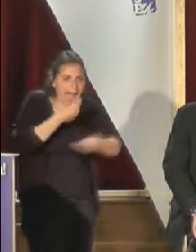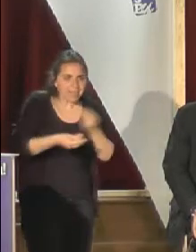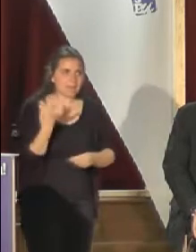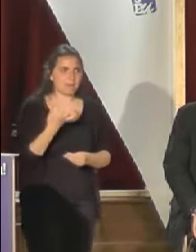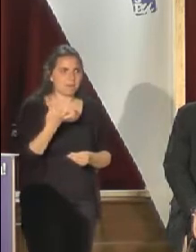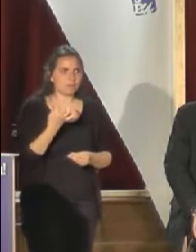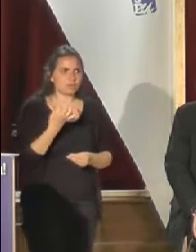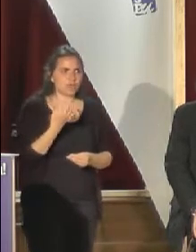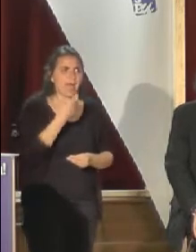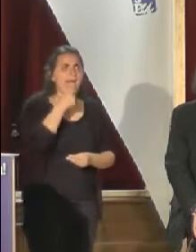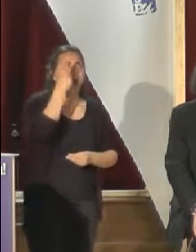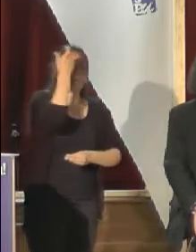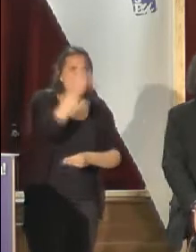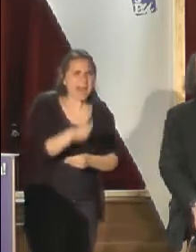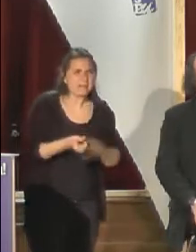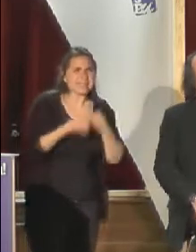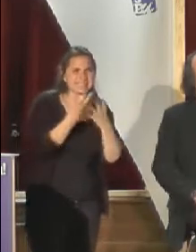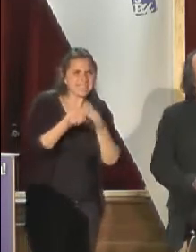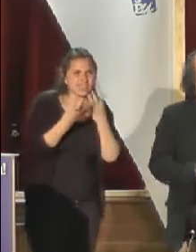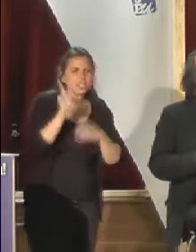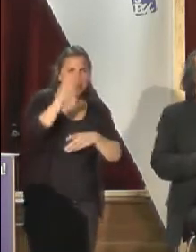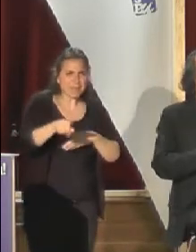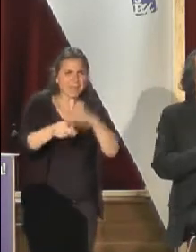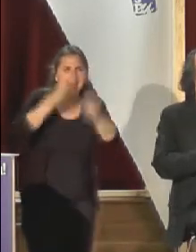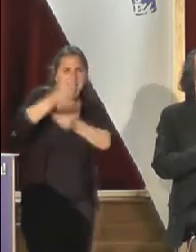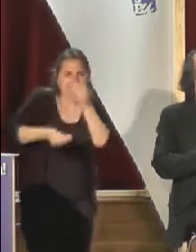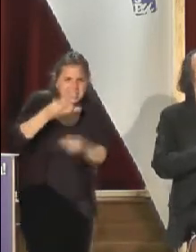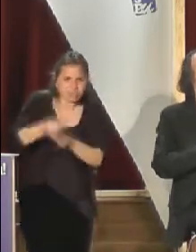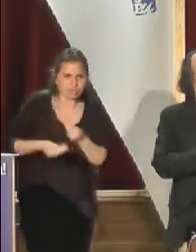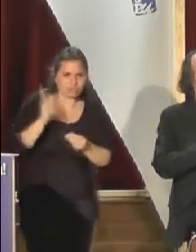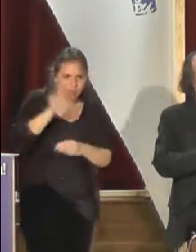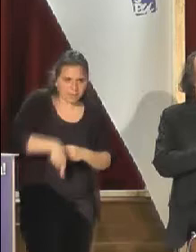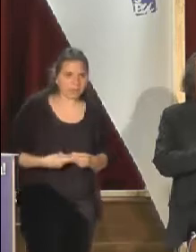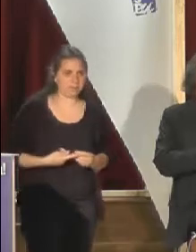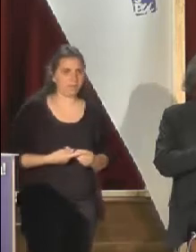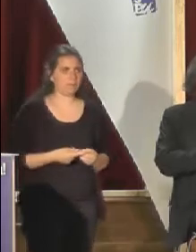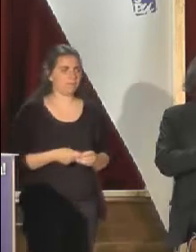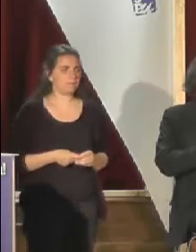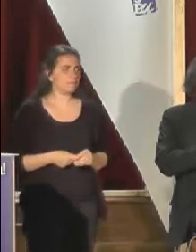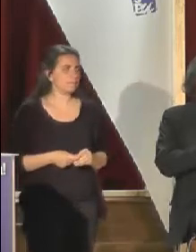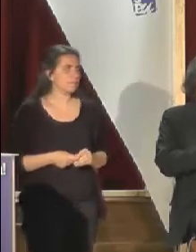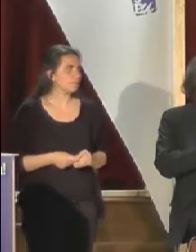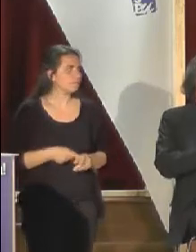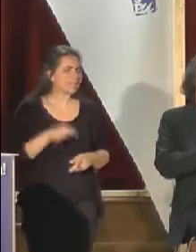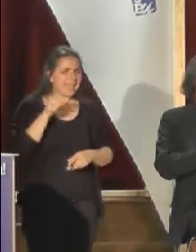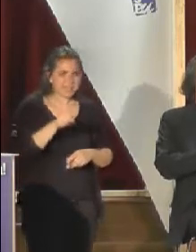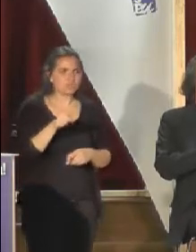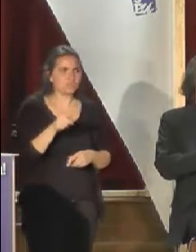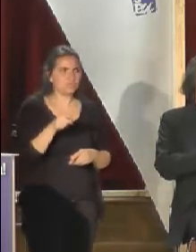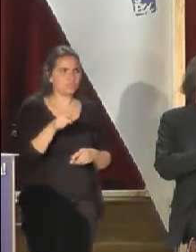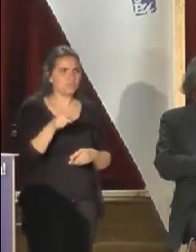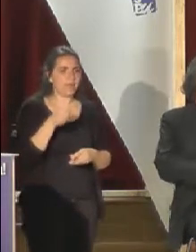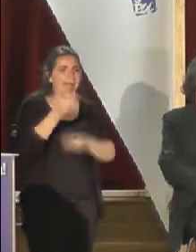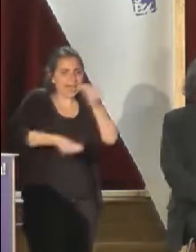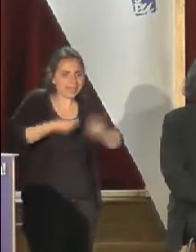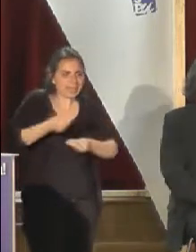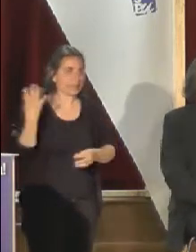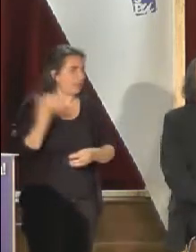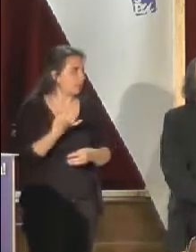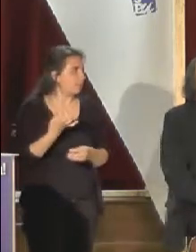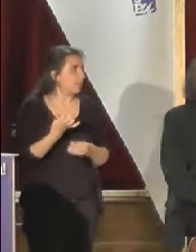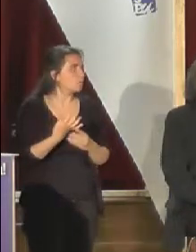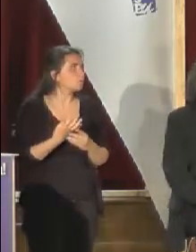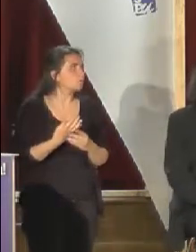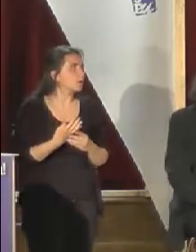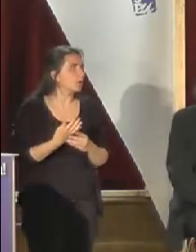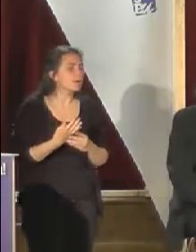palabras hasta os feitos todos. E eso todos o suscribimos. E eso houbo que